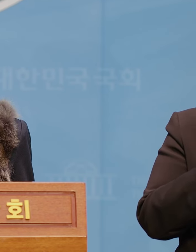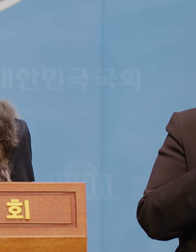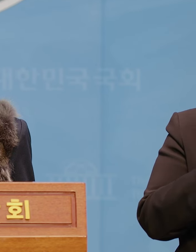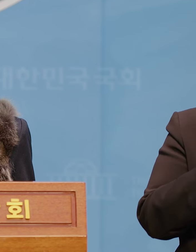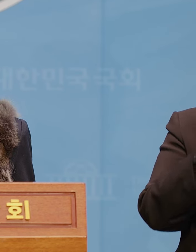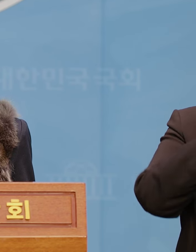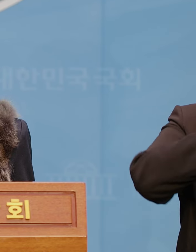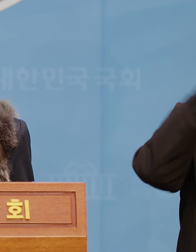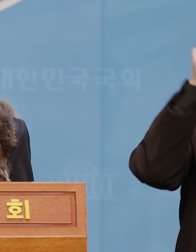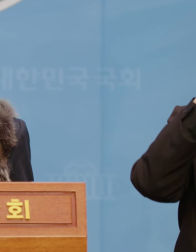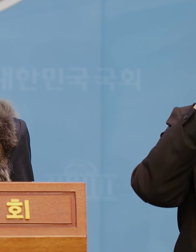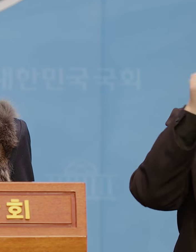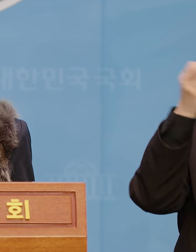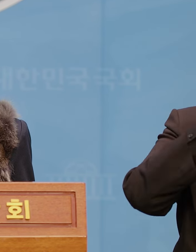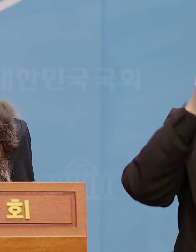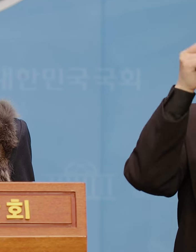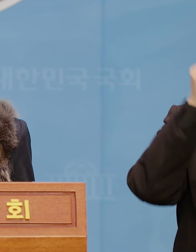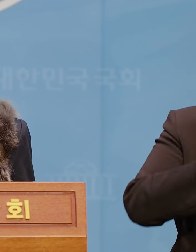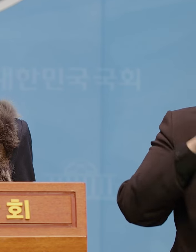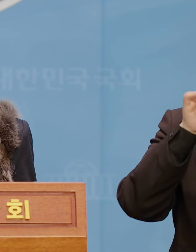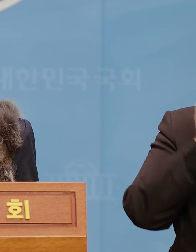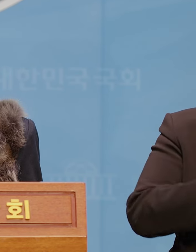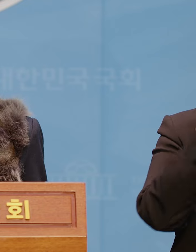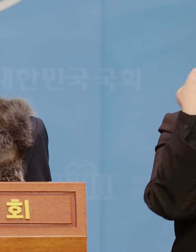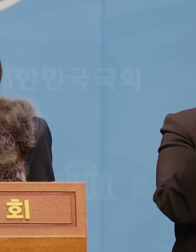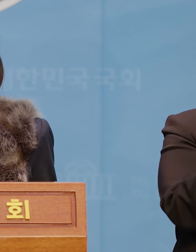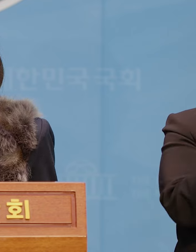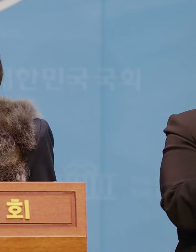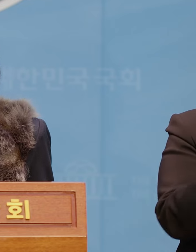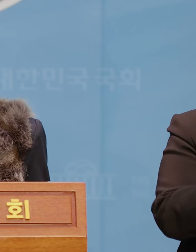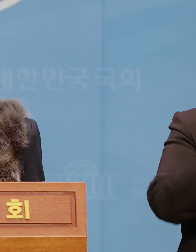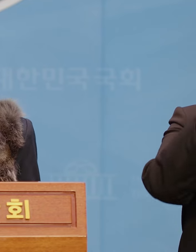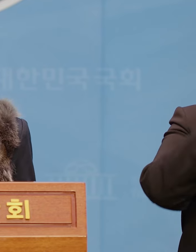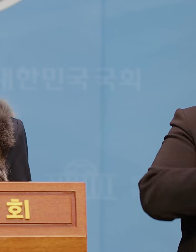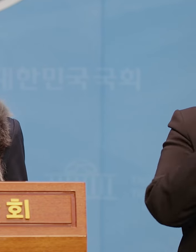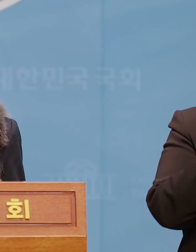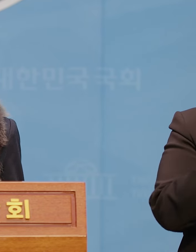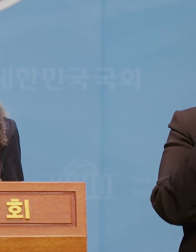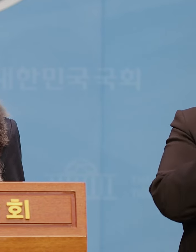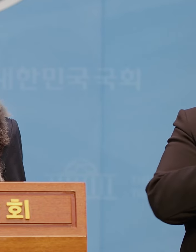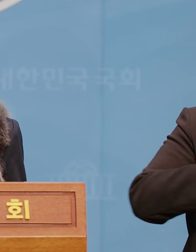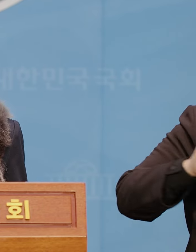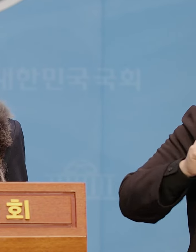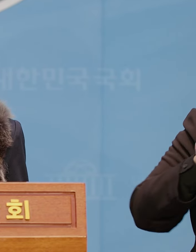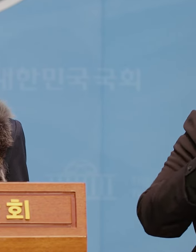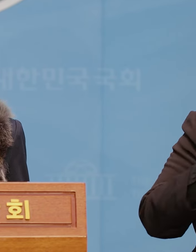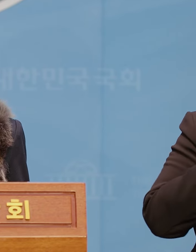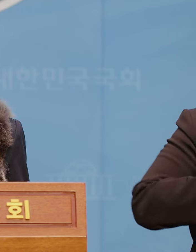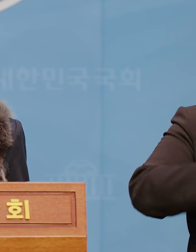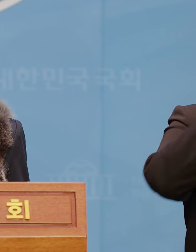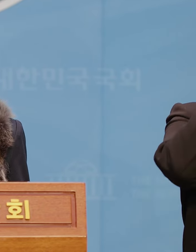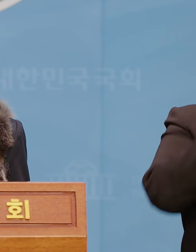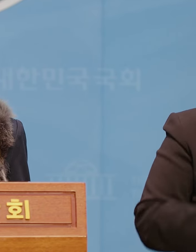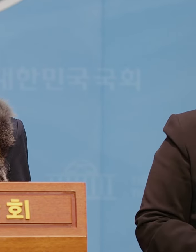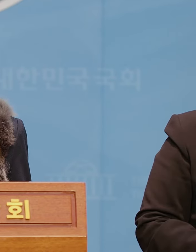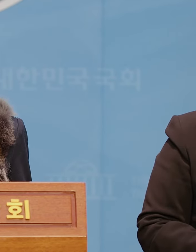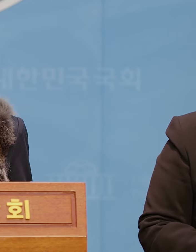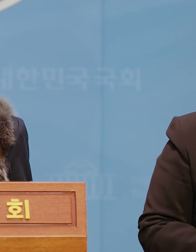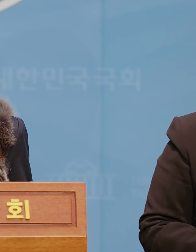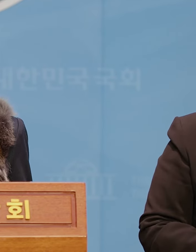당선이나 낙선 목적으로 비방을 하면 선거법 위반이라는 거를 알고 있었고